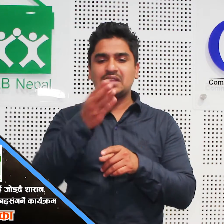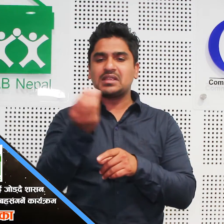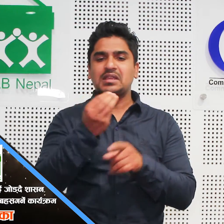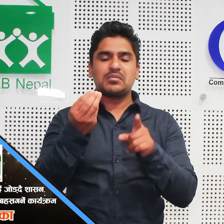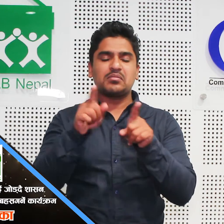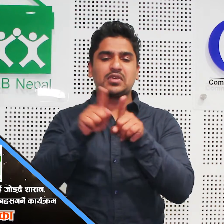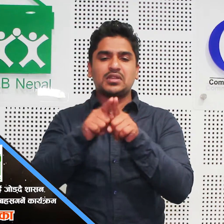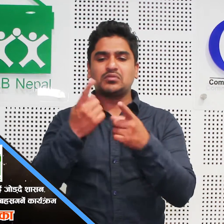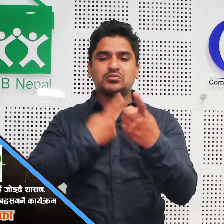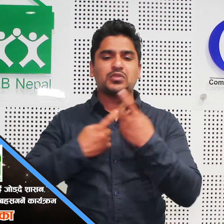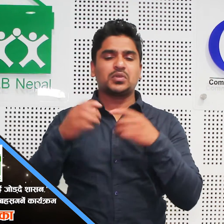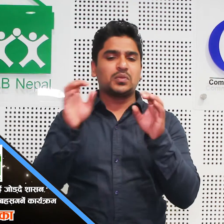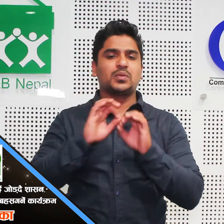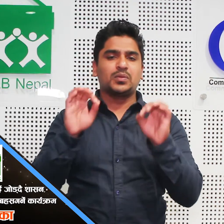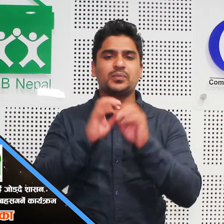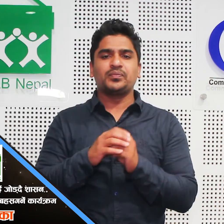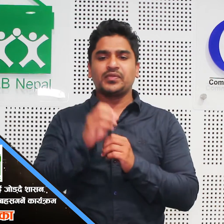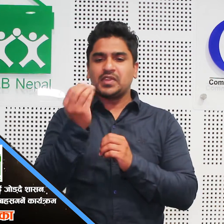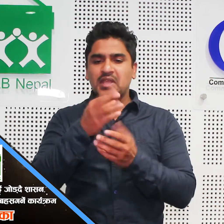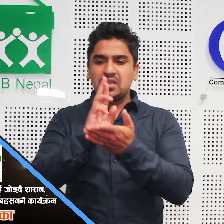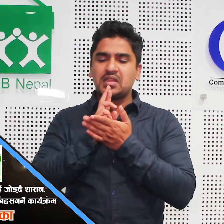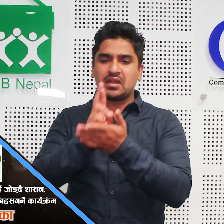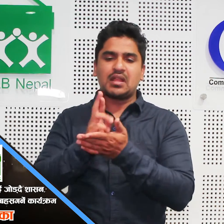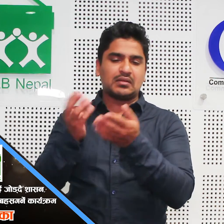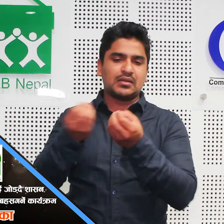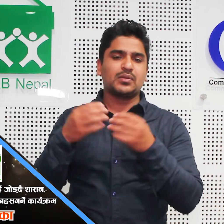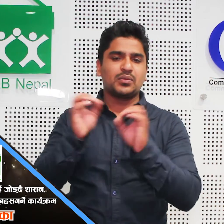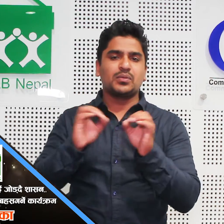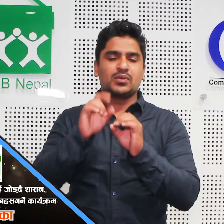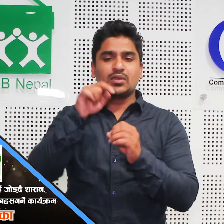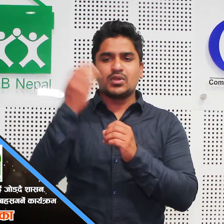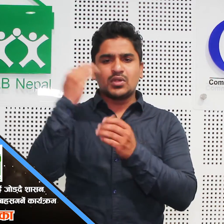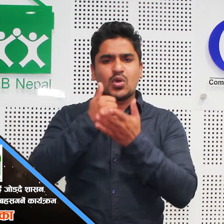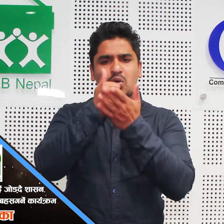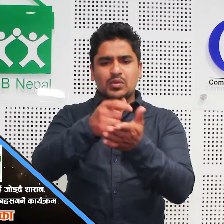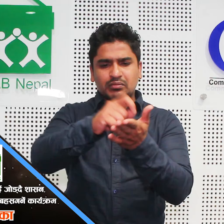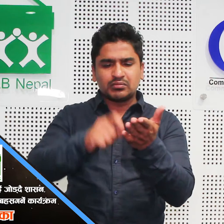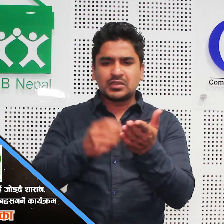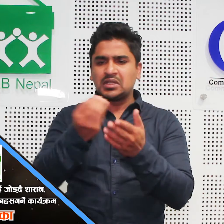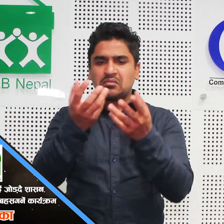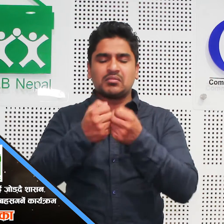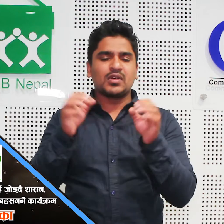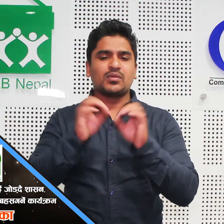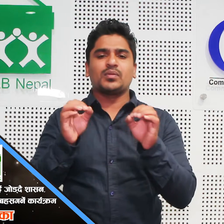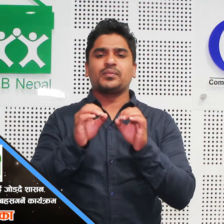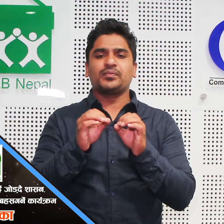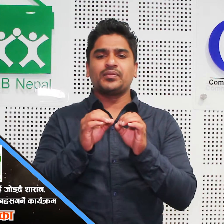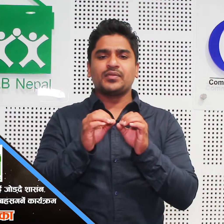अहिलेसम्म सोधपुछ गर्न पनि आएको छैन, न केही राहत पाएको छ। अस्ति हामी अनुदान भर्दा पनि केही पाएन, अब सुचारू गरेर